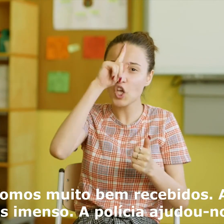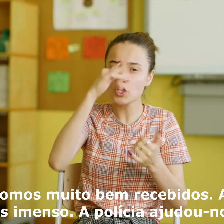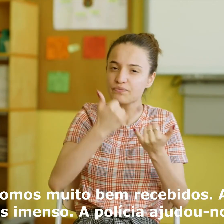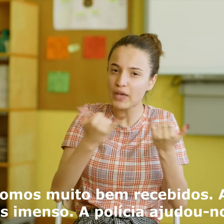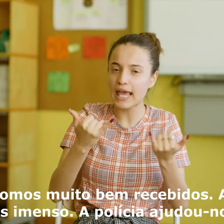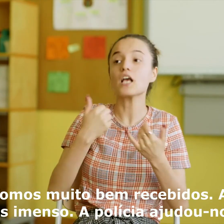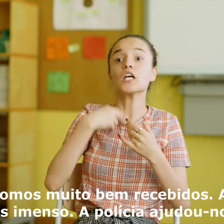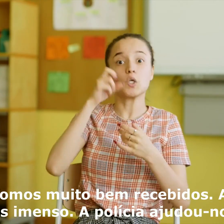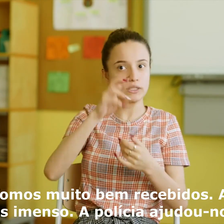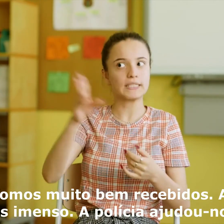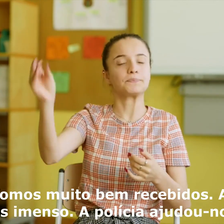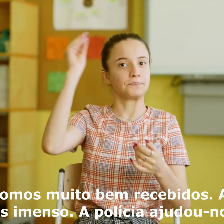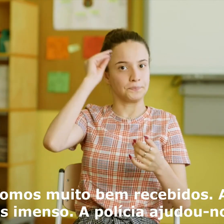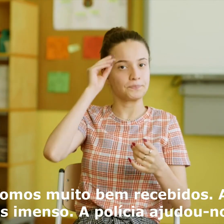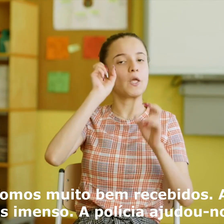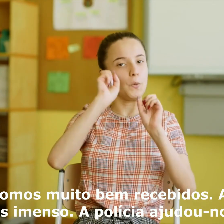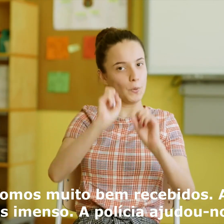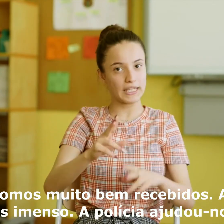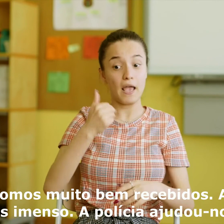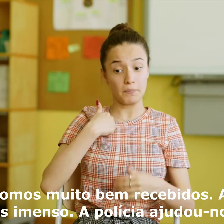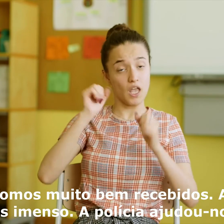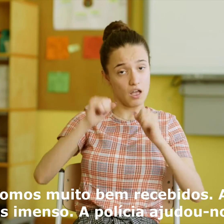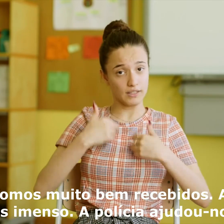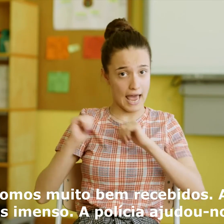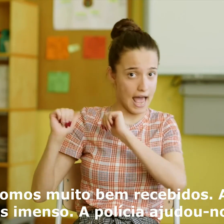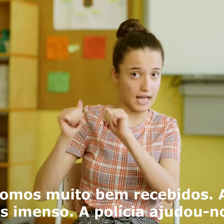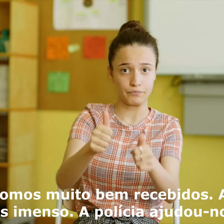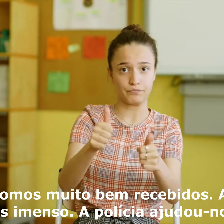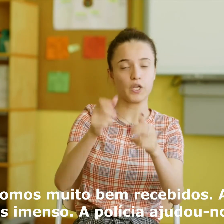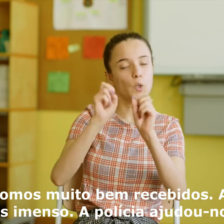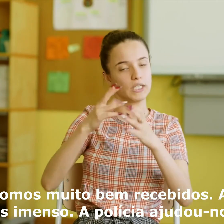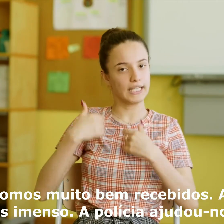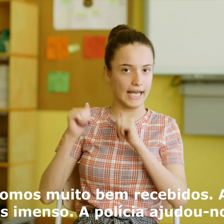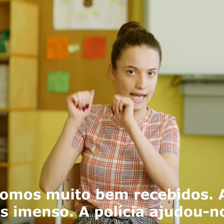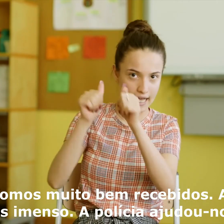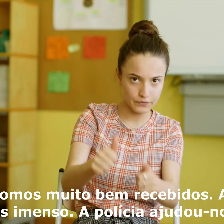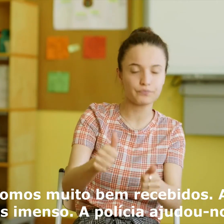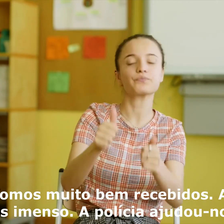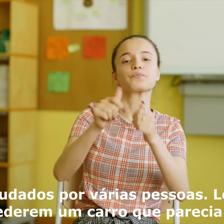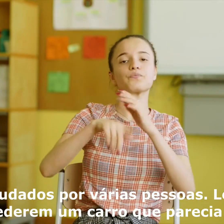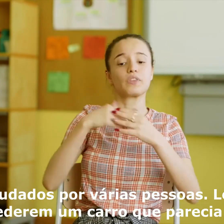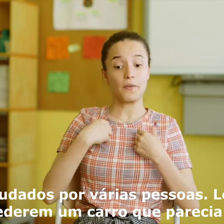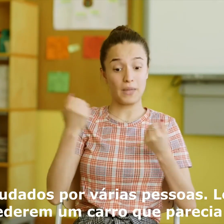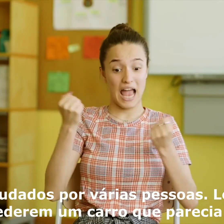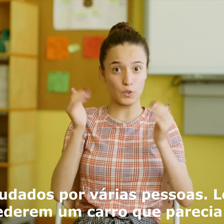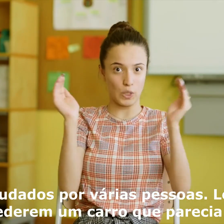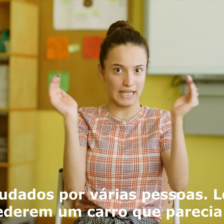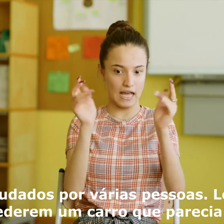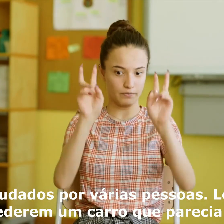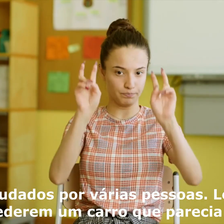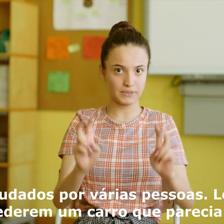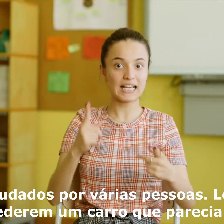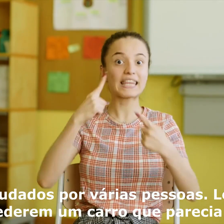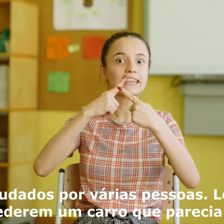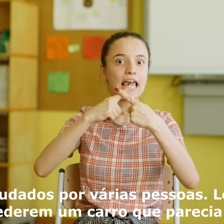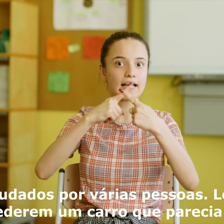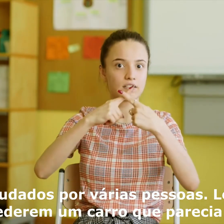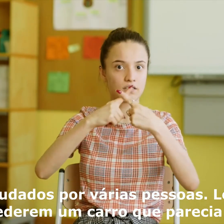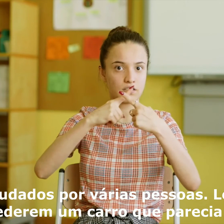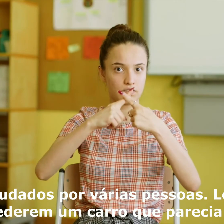recebidos, que nos ajudaram, a polícia ajudou-nos, pessoas ajudaram-nos. Sentaram-nos num carro